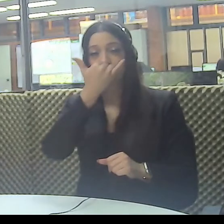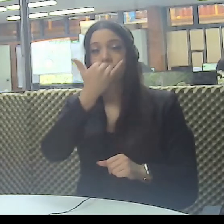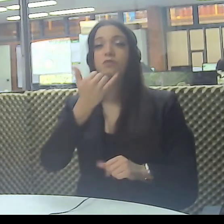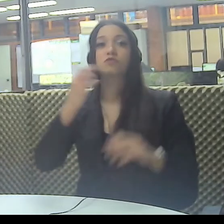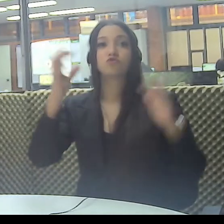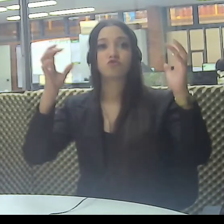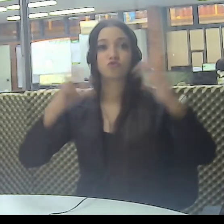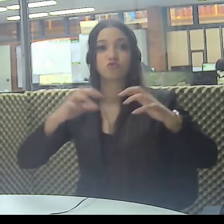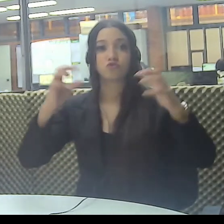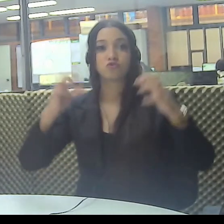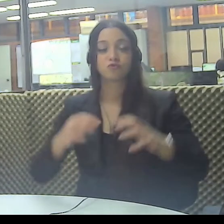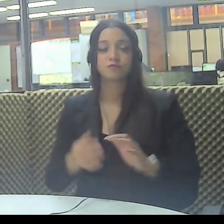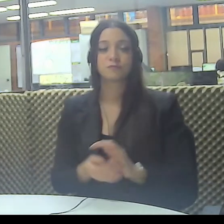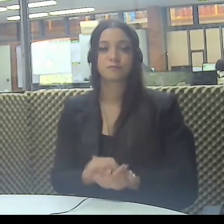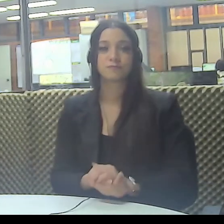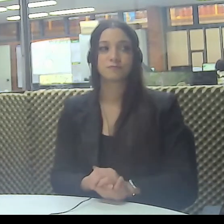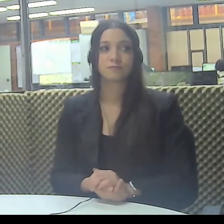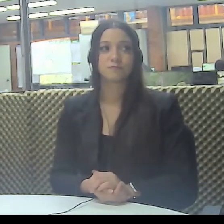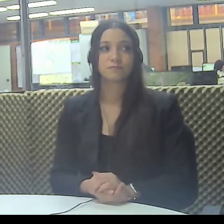as fortes chuvas.